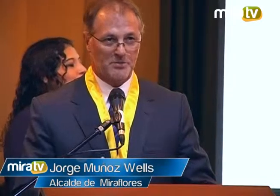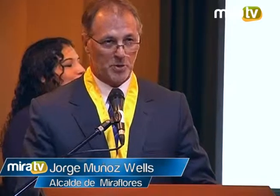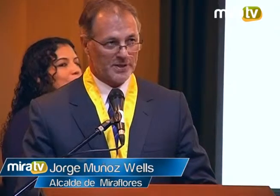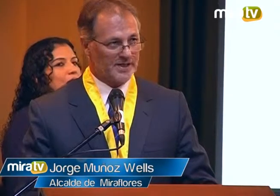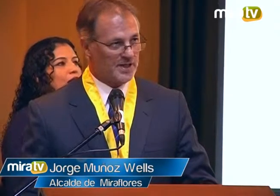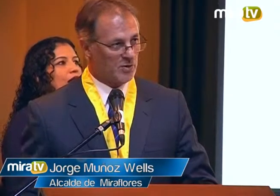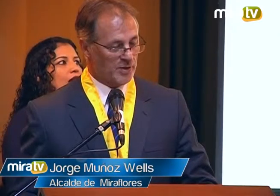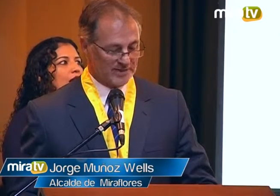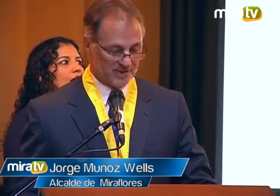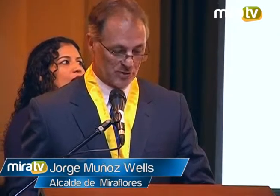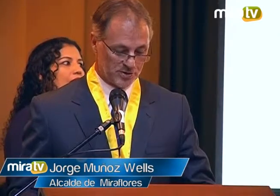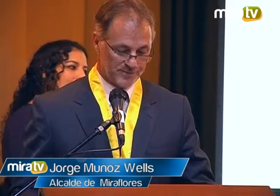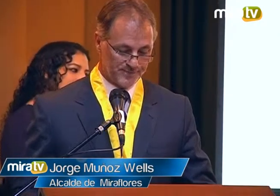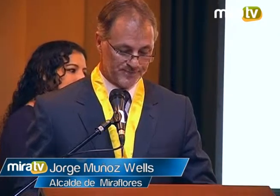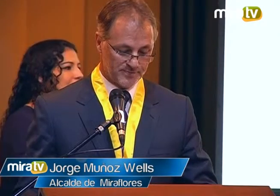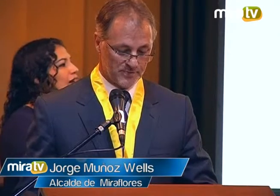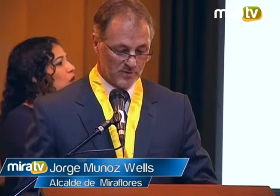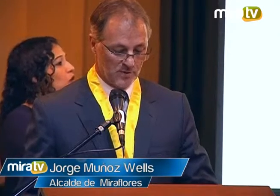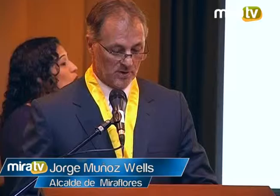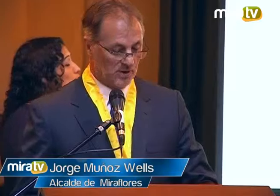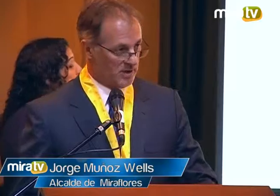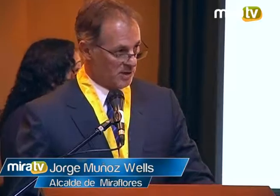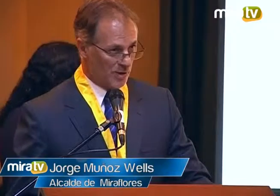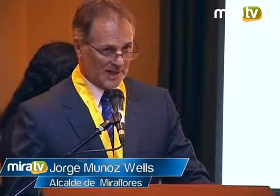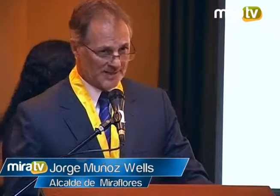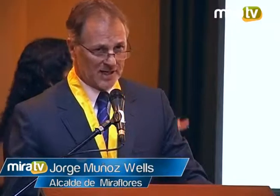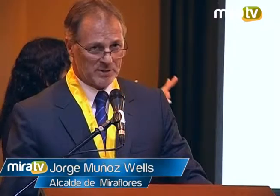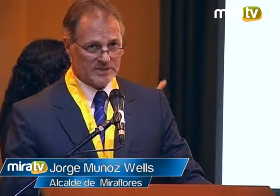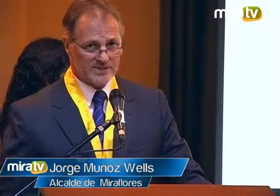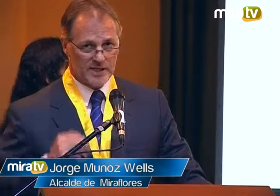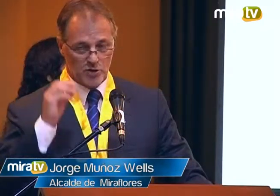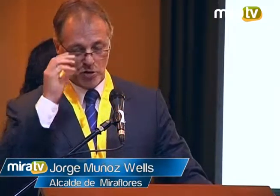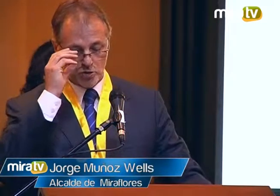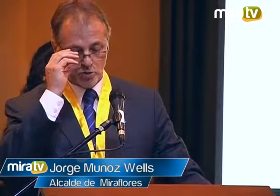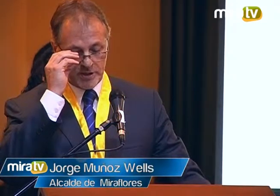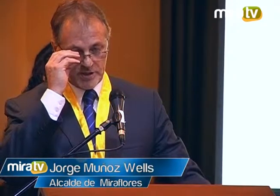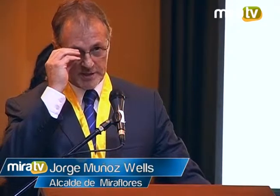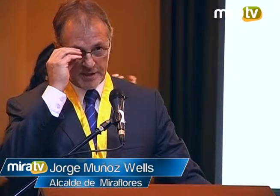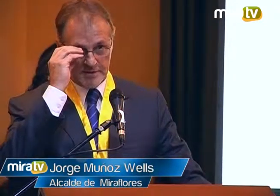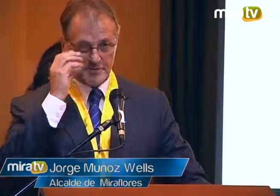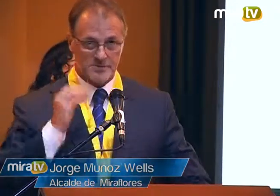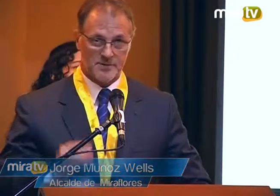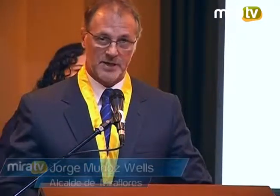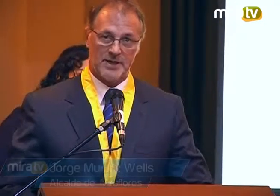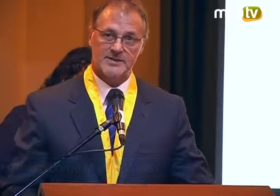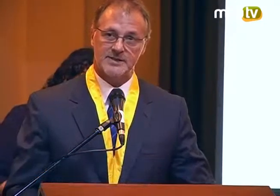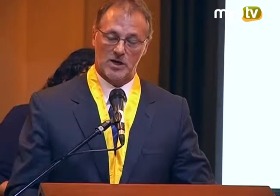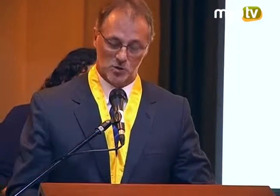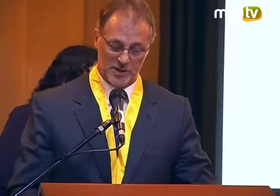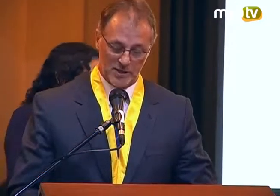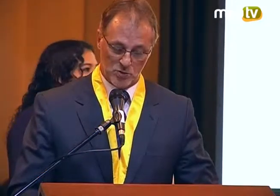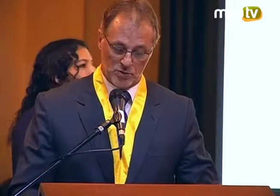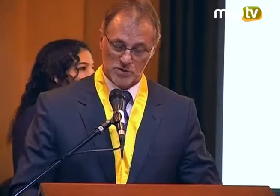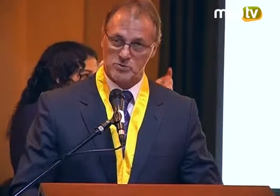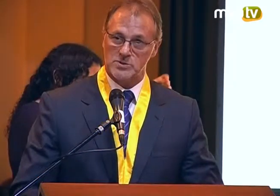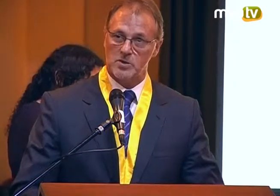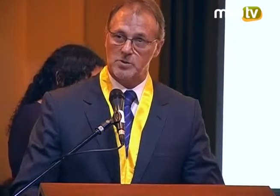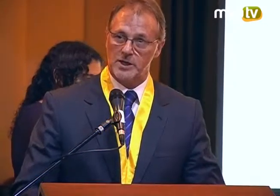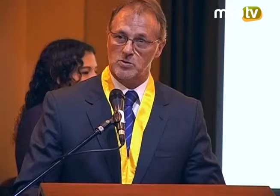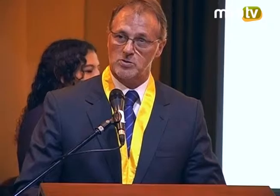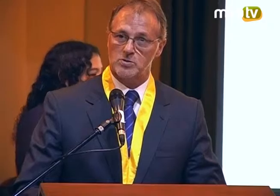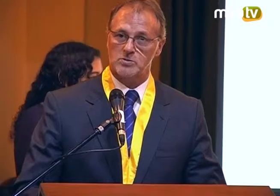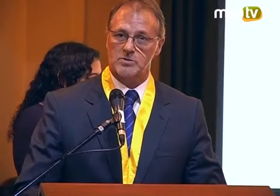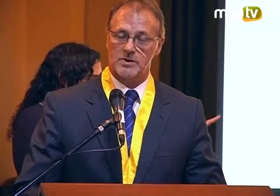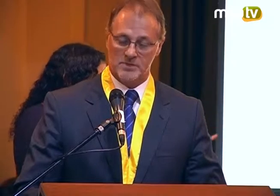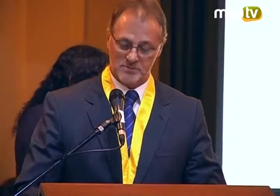reunión tan importante como la de esta noche. Quiero agradecer la presencia de todos ustedes acá en este salón de actos, que es un salón